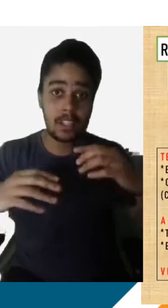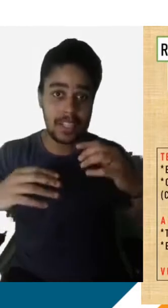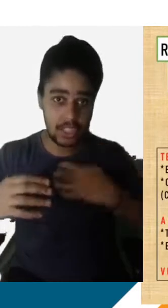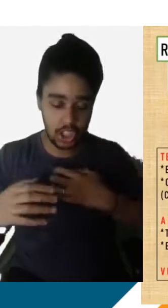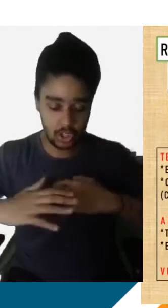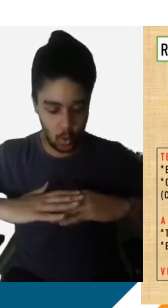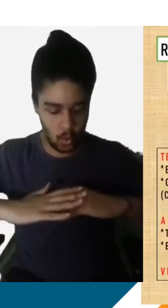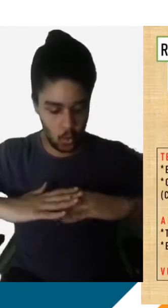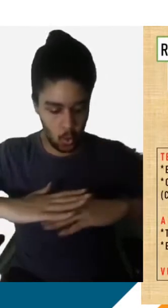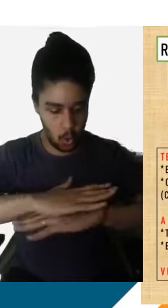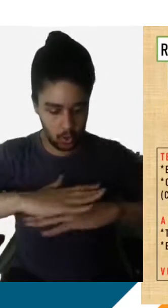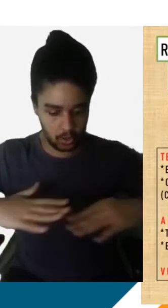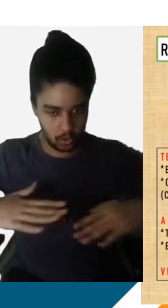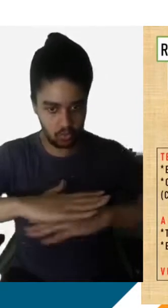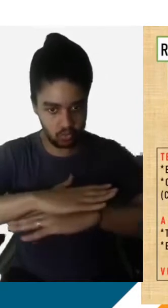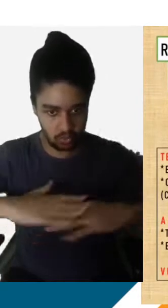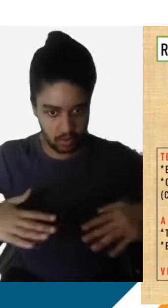forma horizontal,